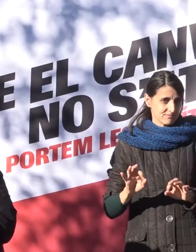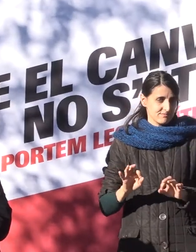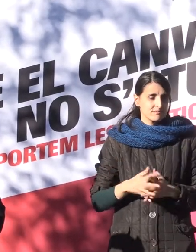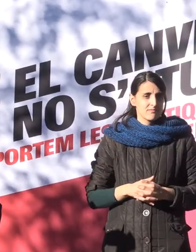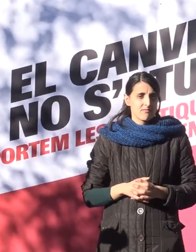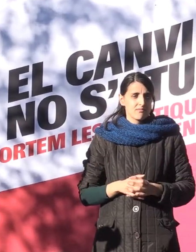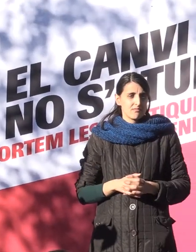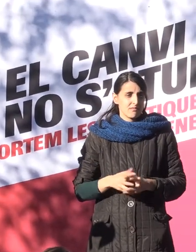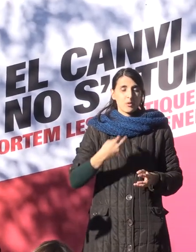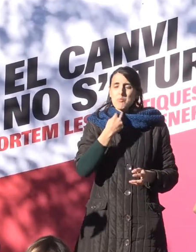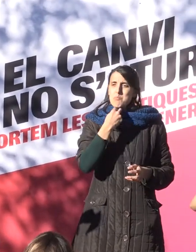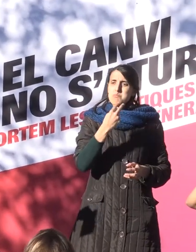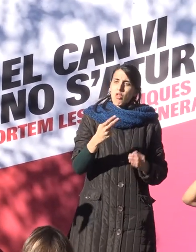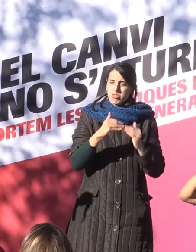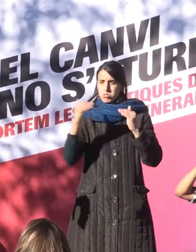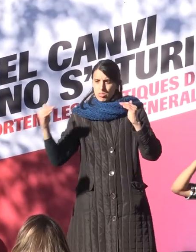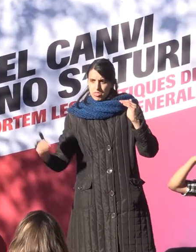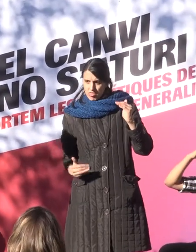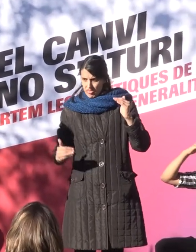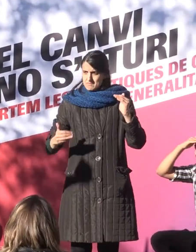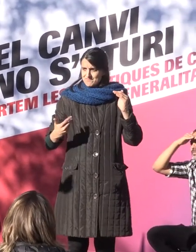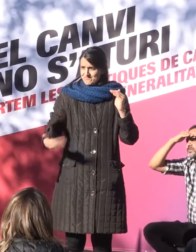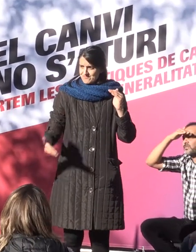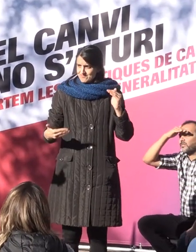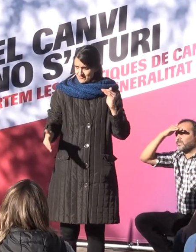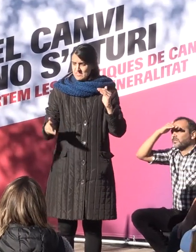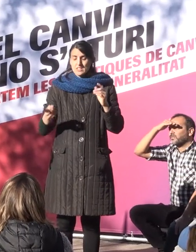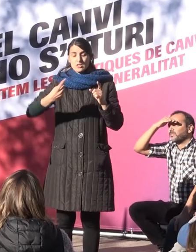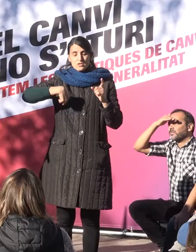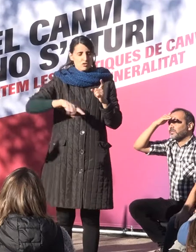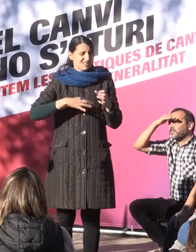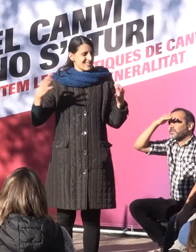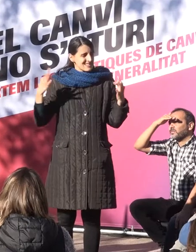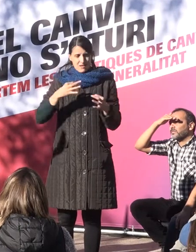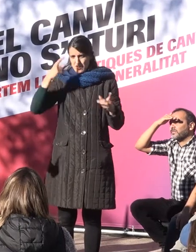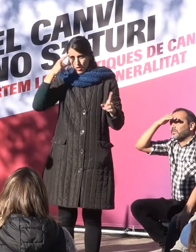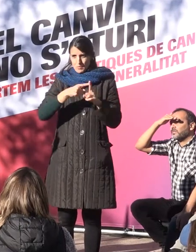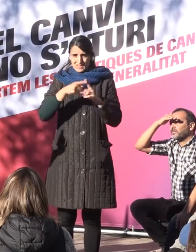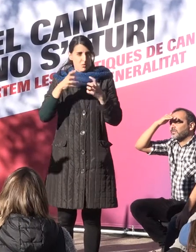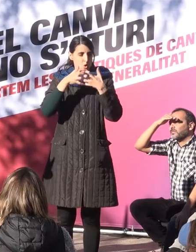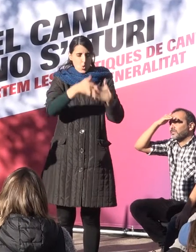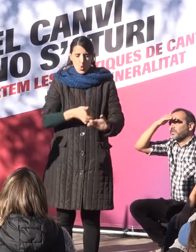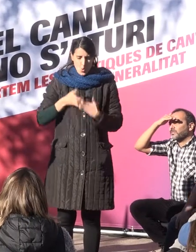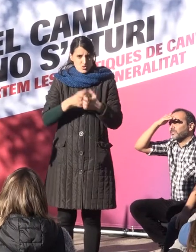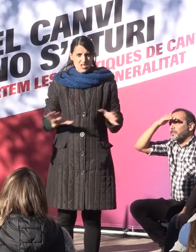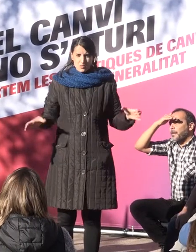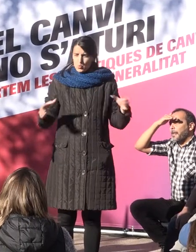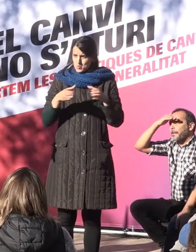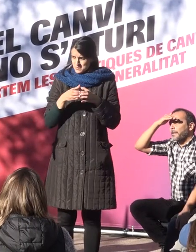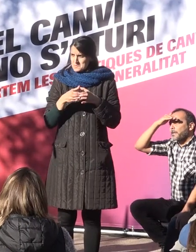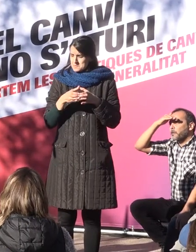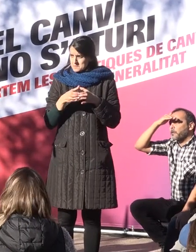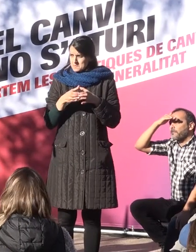la misma voz y no podemos permitir que esa lucha constante que hay de integración de la migración en la sociedad en la que nosotros